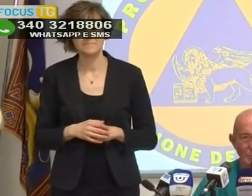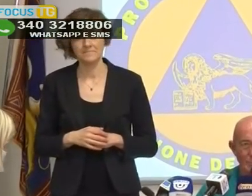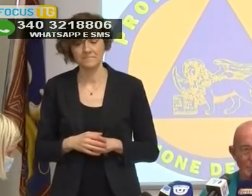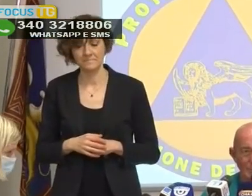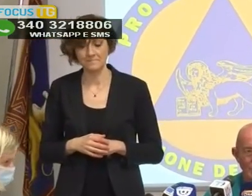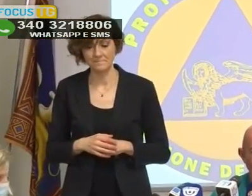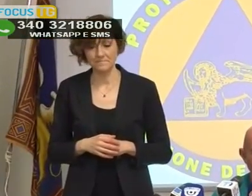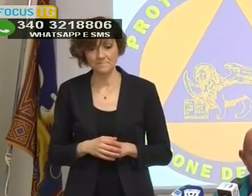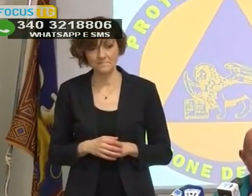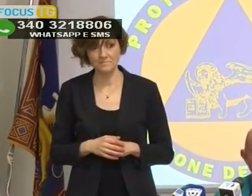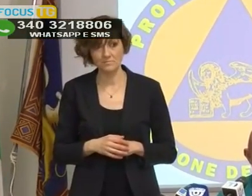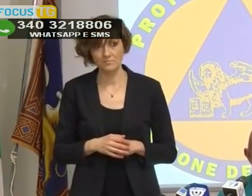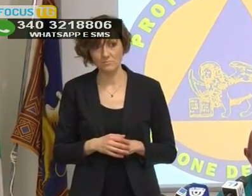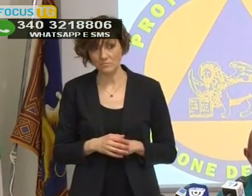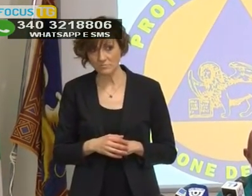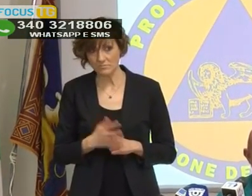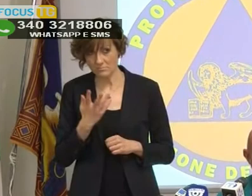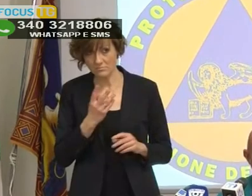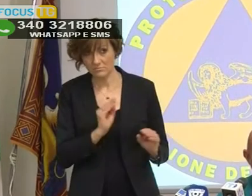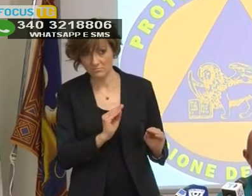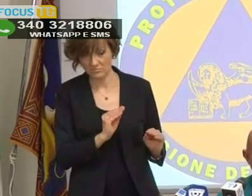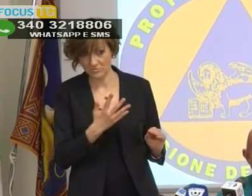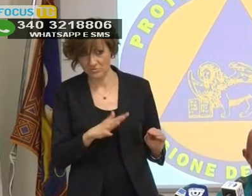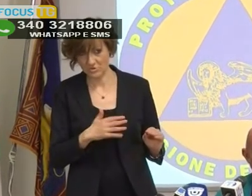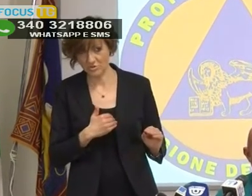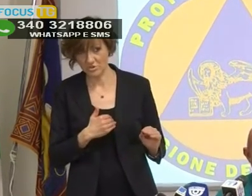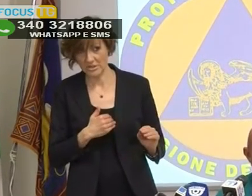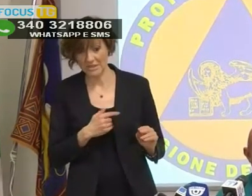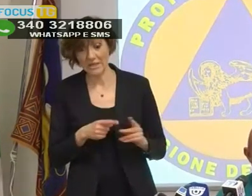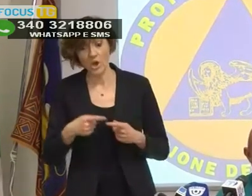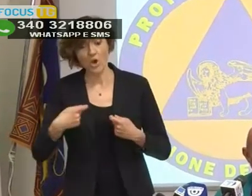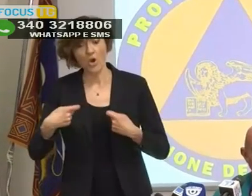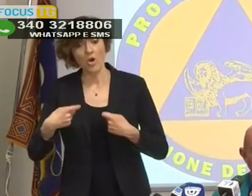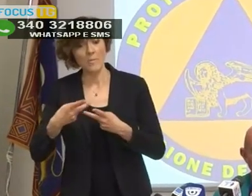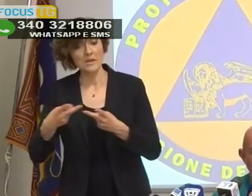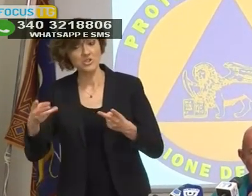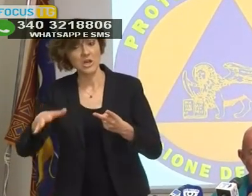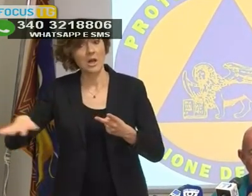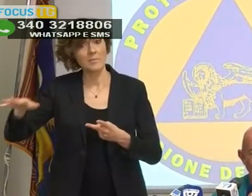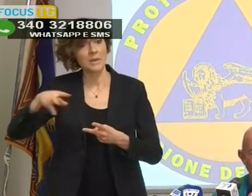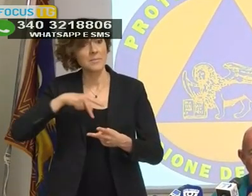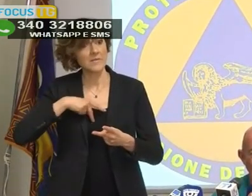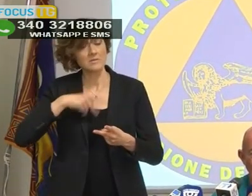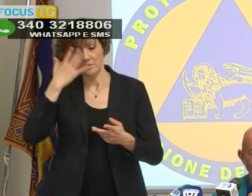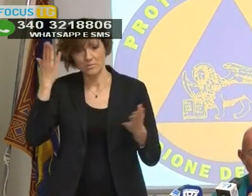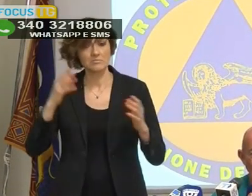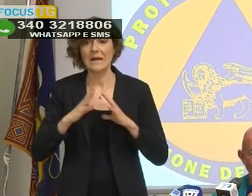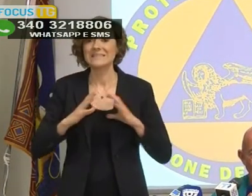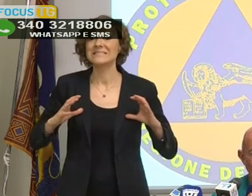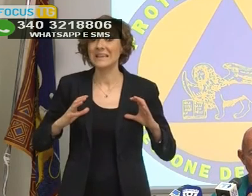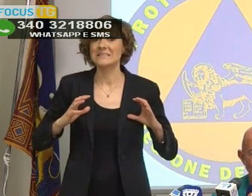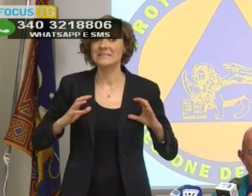Vabbè, una domanda ho già risposto, volevo chiedere il costo. La seconda è se è commercializzabile tra i privati, cioè un'azienda